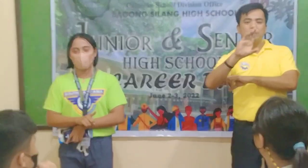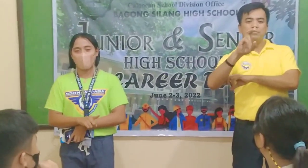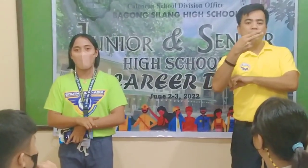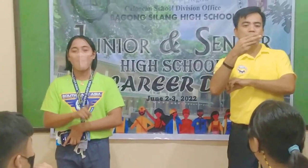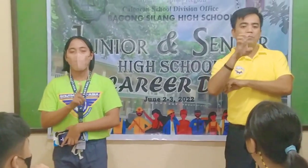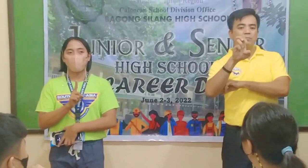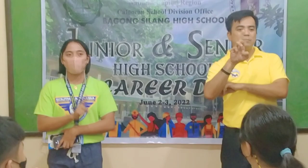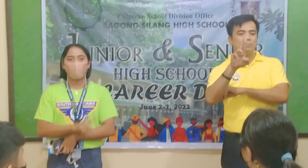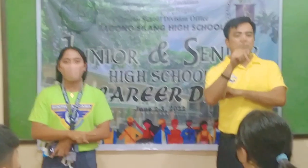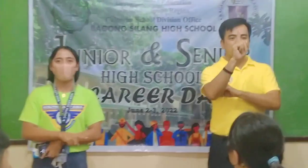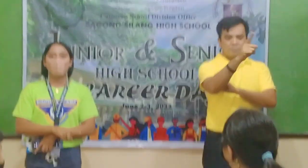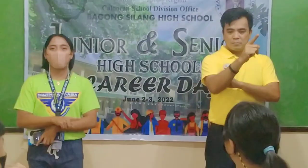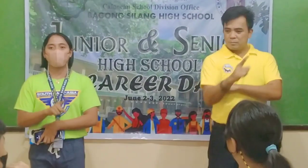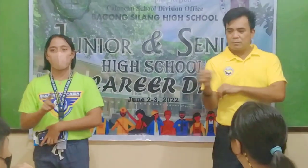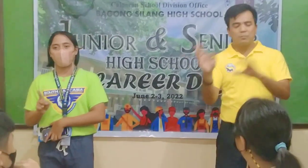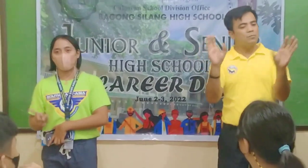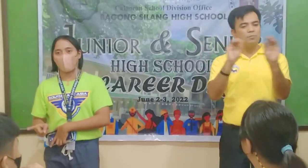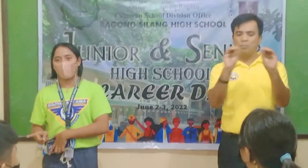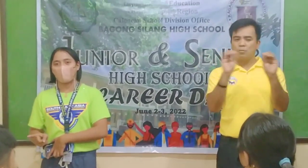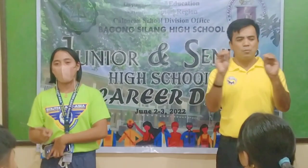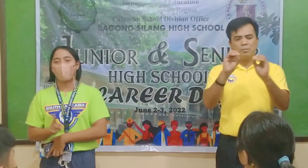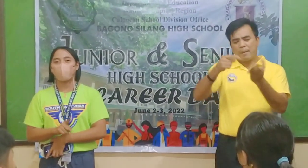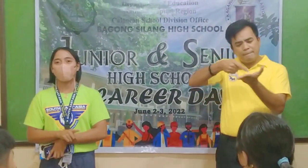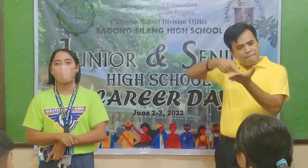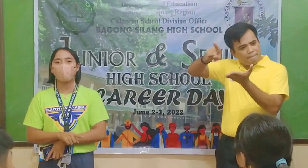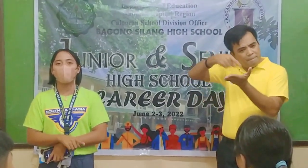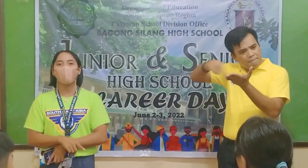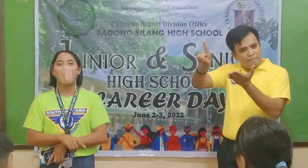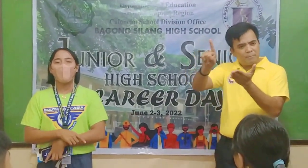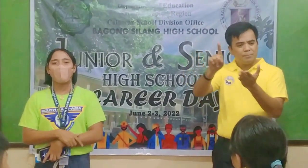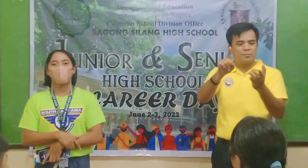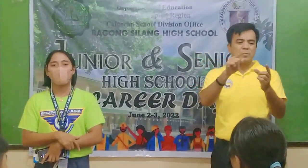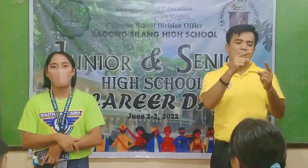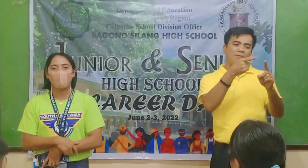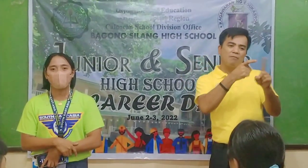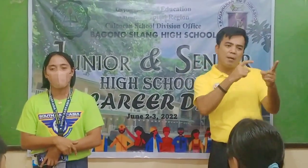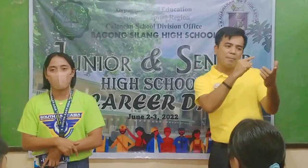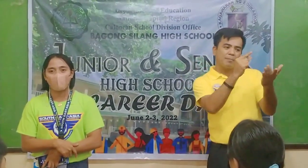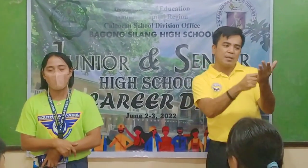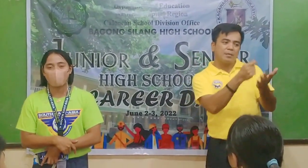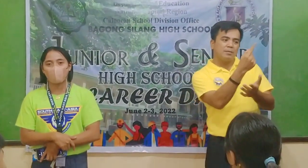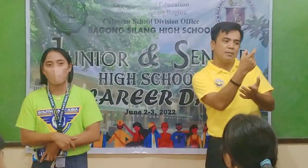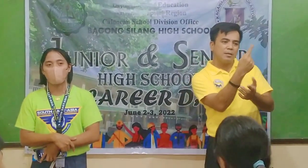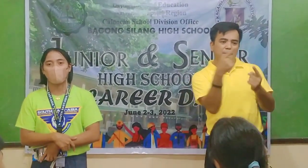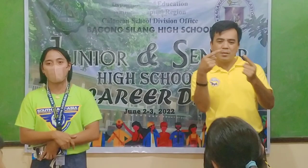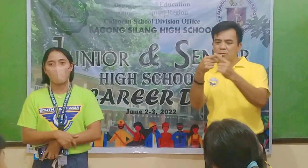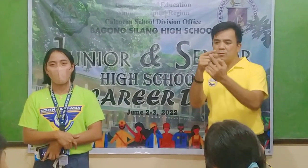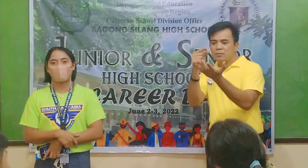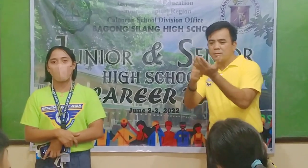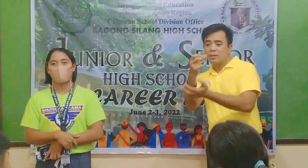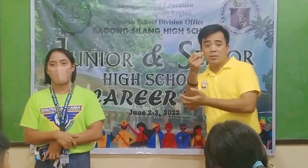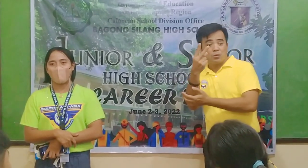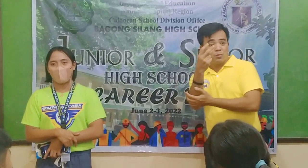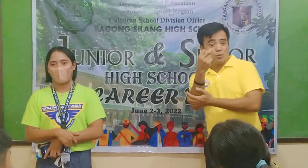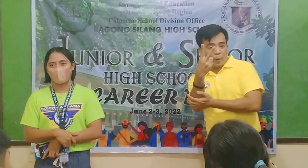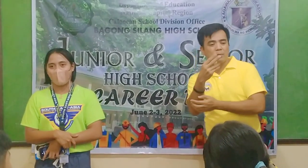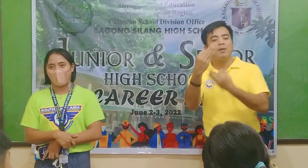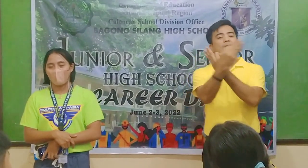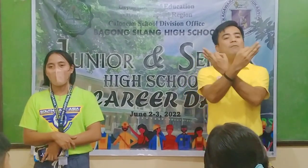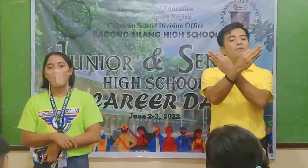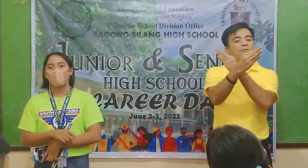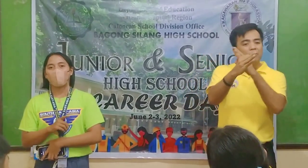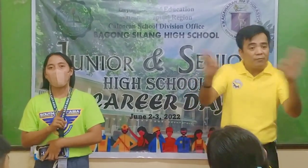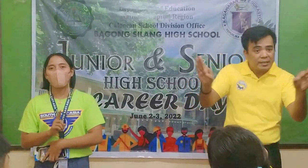Southeast Asia from grade 11 to grade 12. Ang voucher na yun ay magagamit po nila sa loob ng dalawang taong pag-aaral